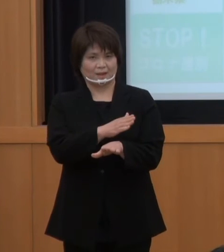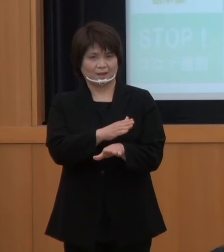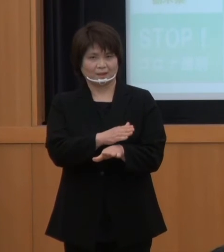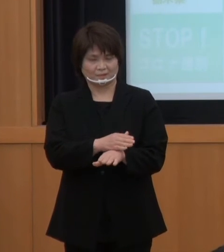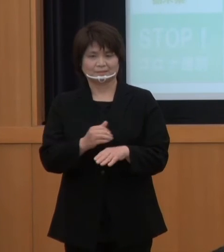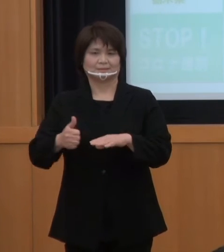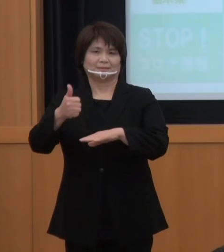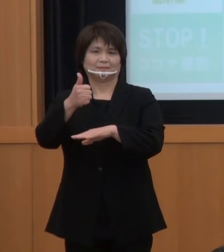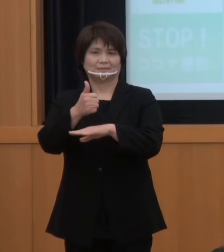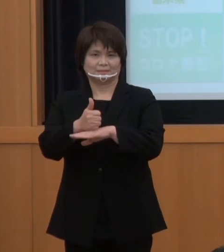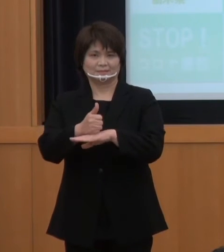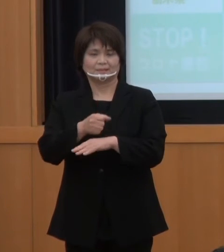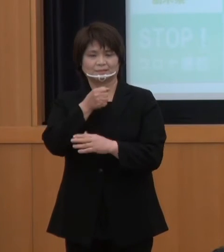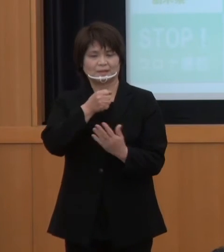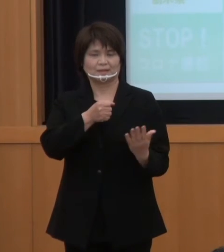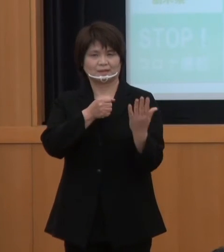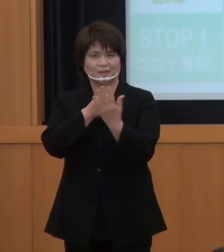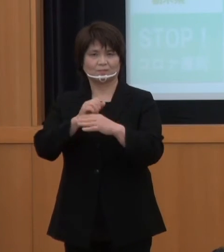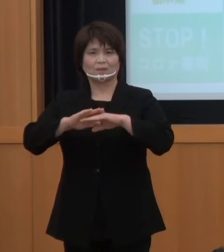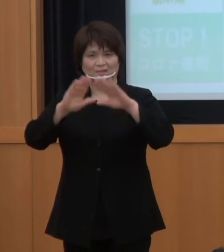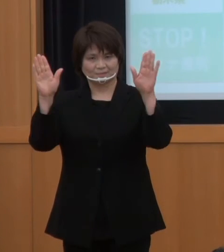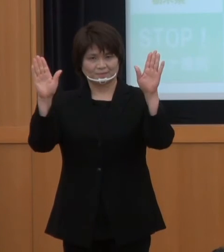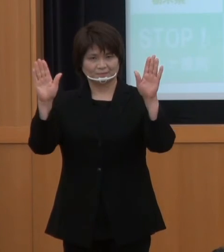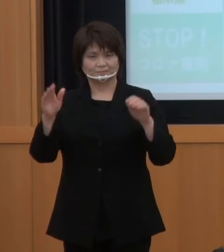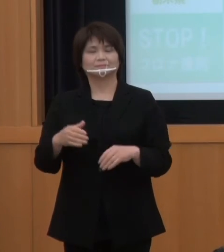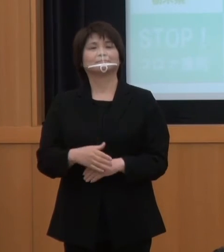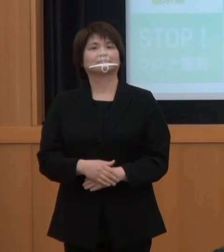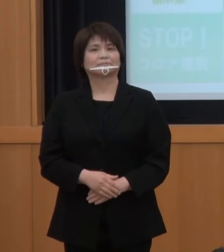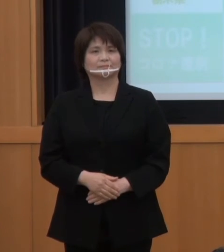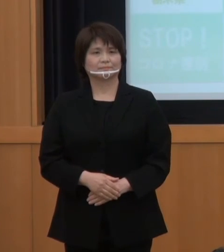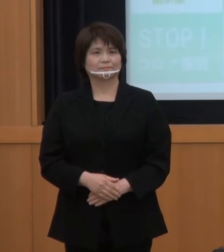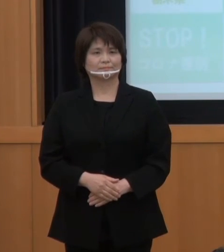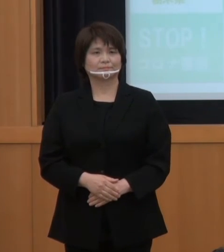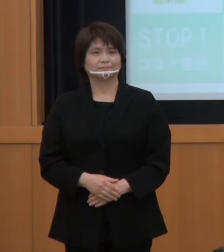記者会見を行います。福田知事よろしくお願いします。 はい、